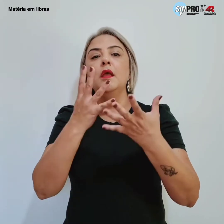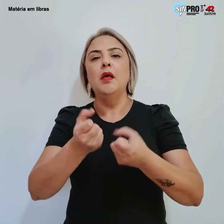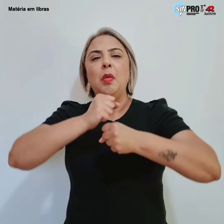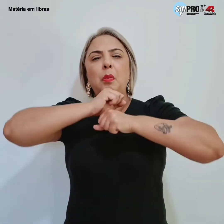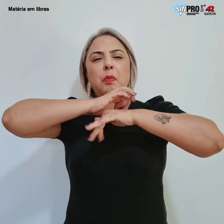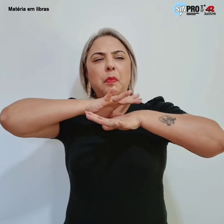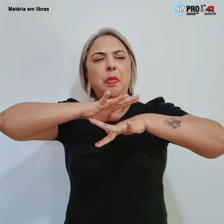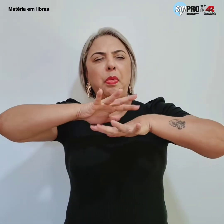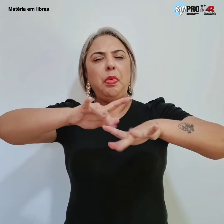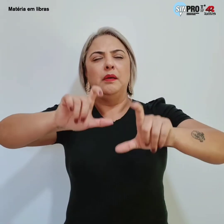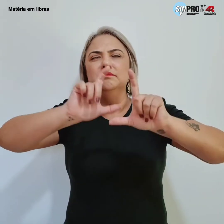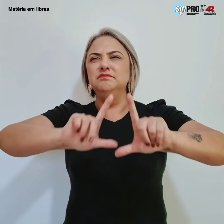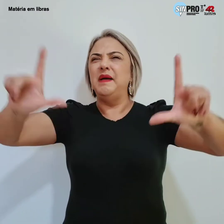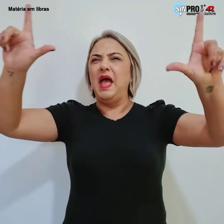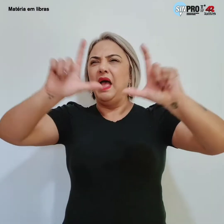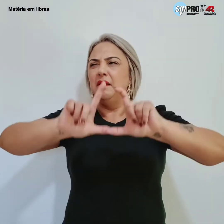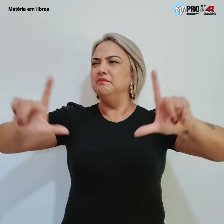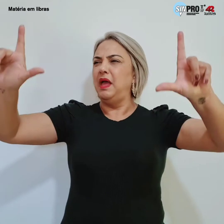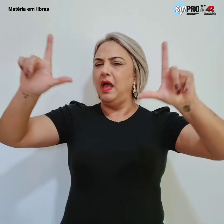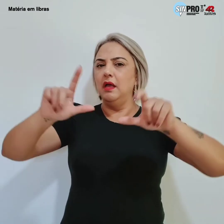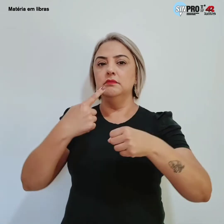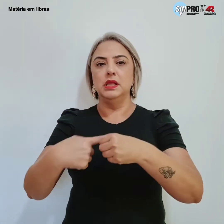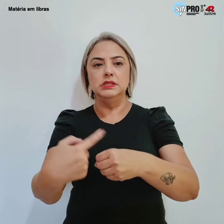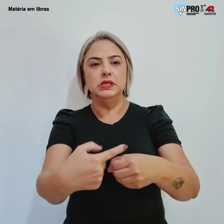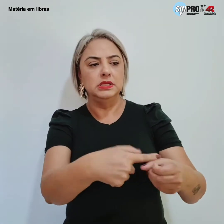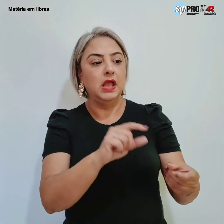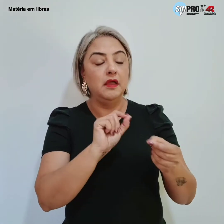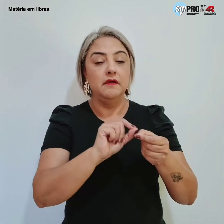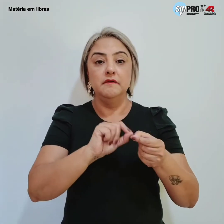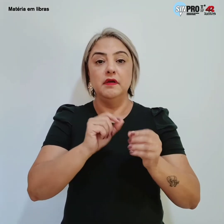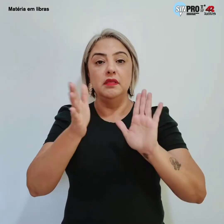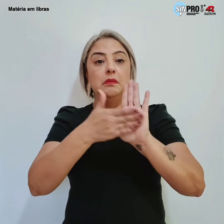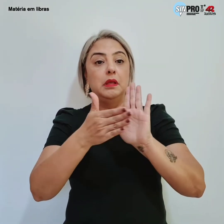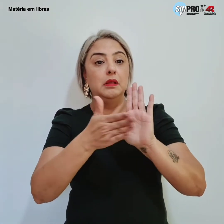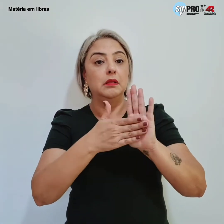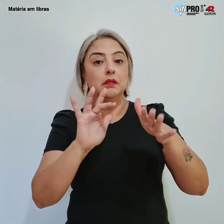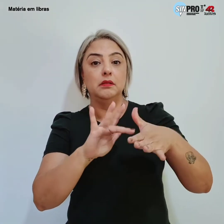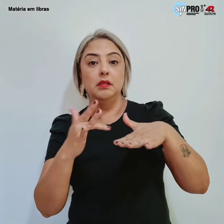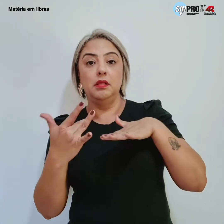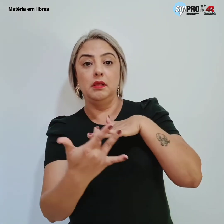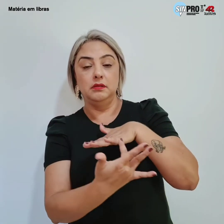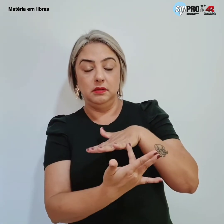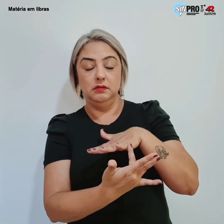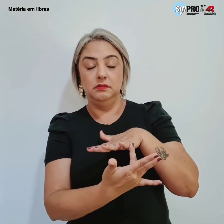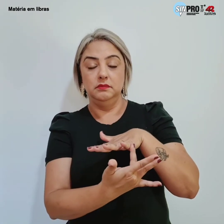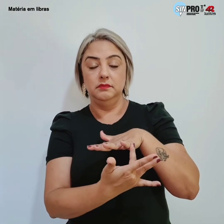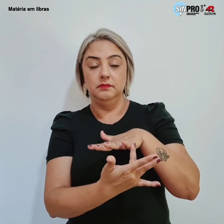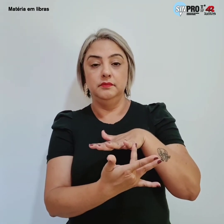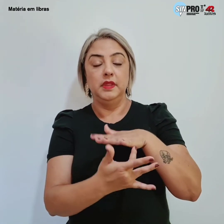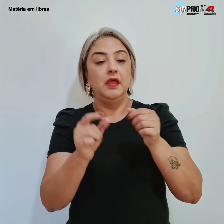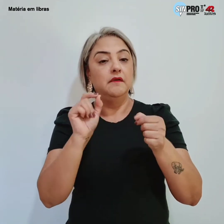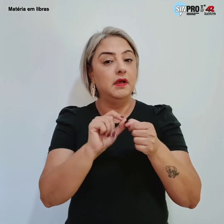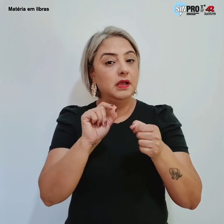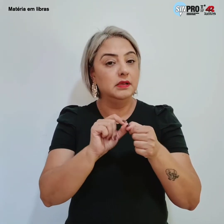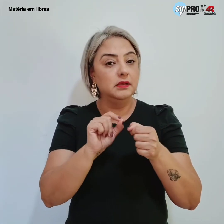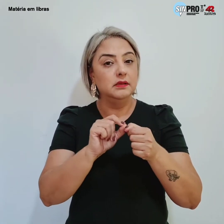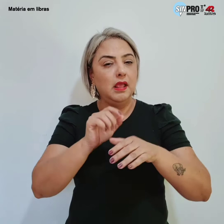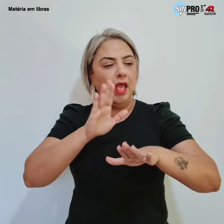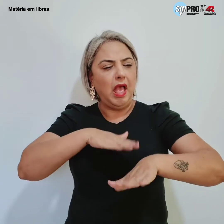Vamos espalhar faixas pela cidade, realizar diversas publicações nas nossas redes sociais, realizar